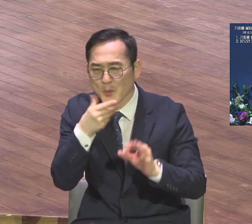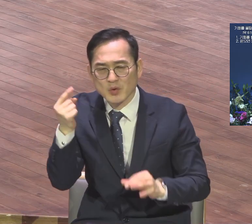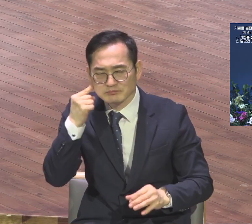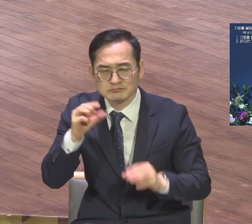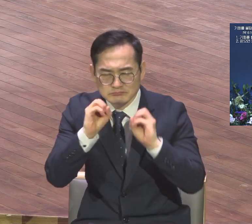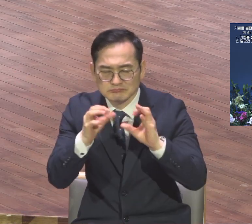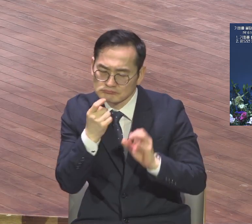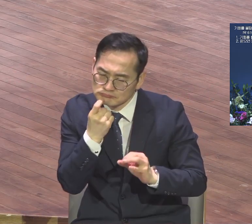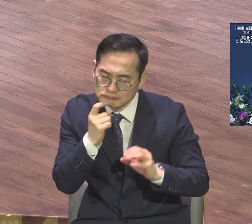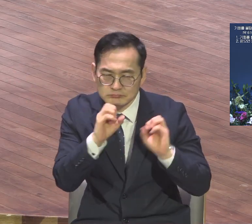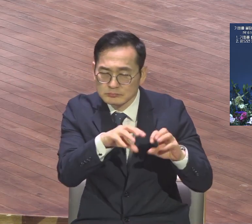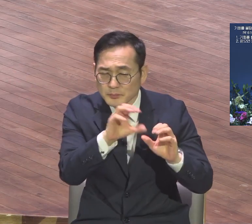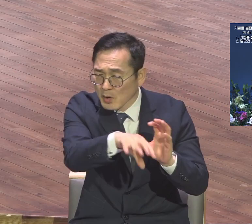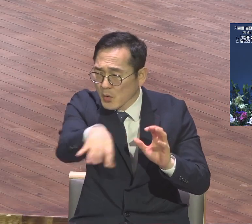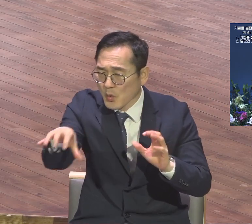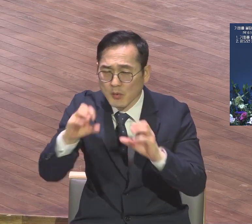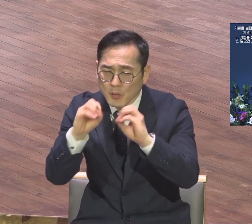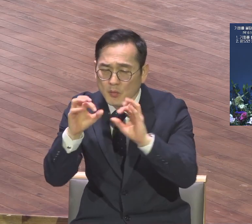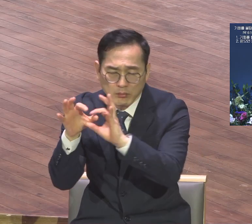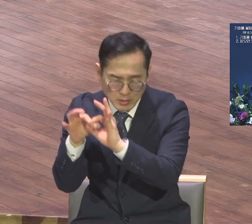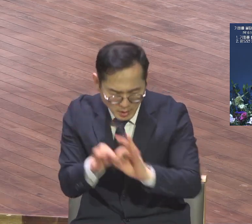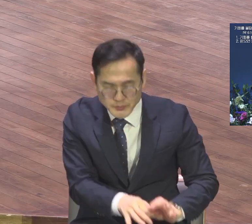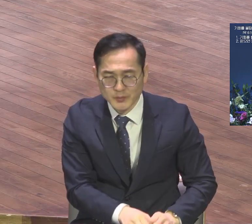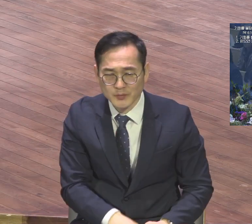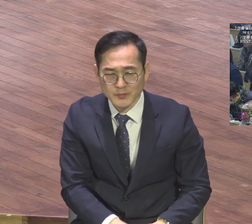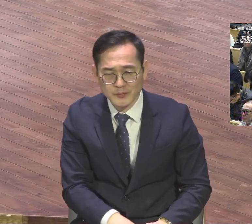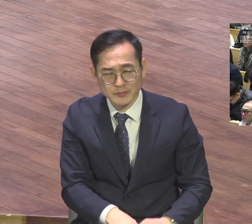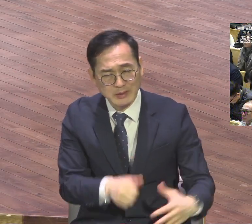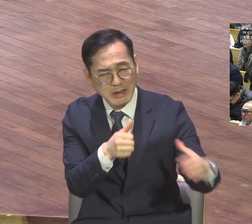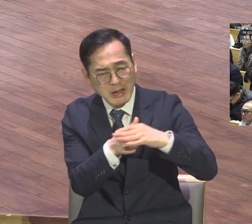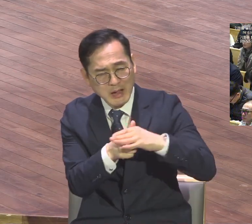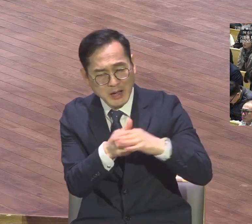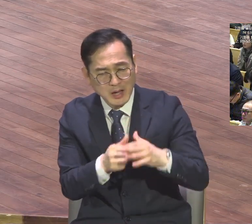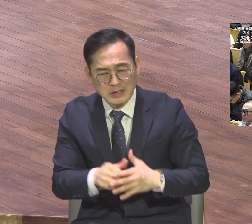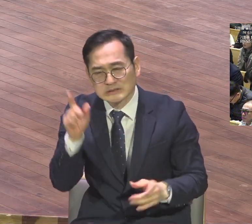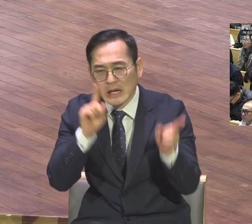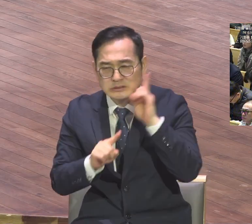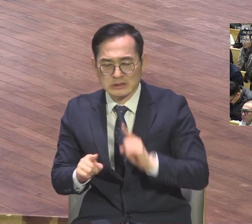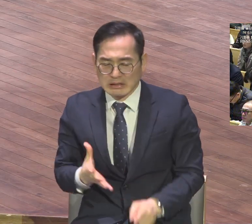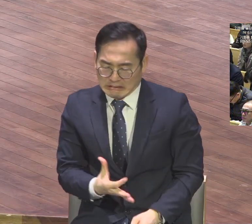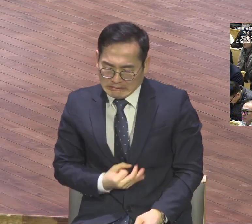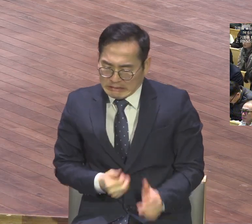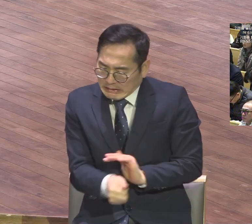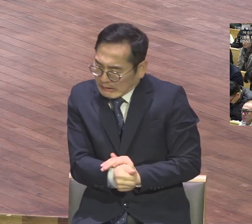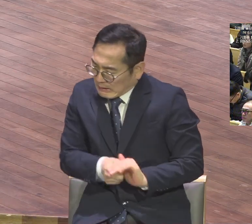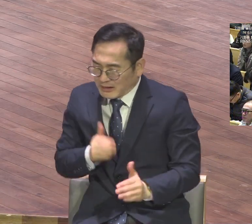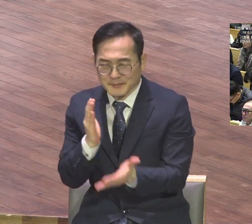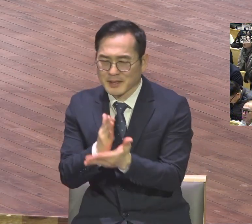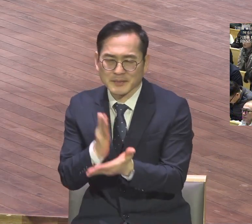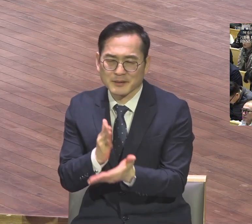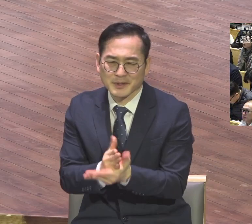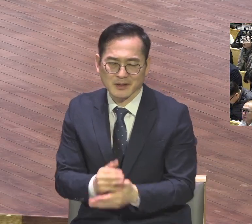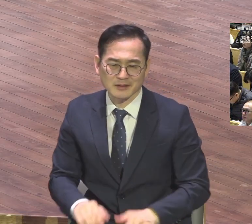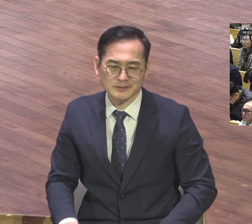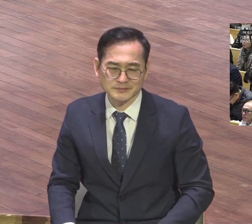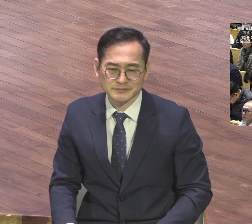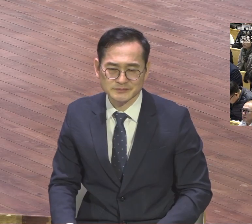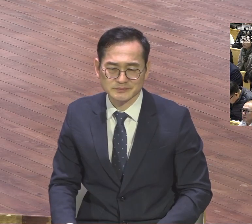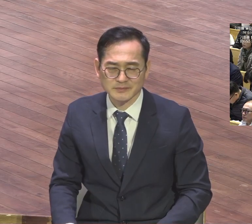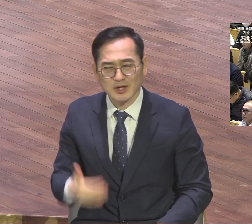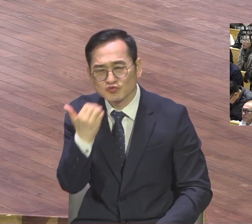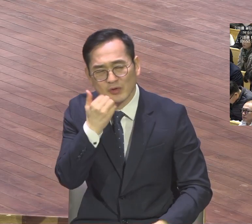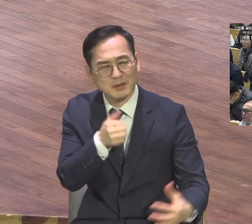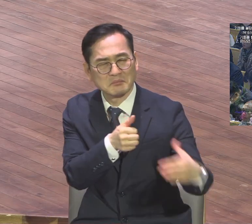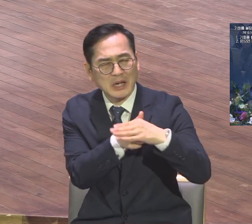다니시며 가르치시더라. 우리 신앙생활을 이렇게 하시기 바랍니다. 뭐 상대가 무슨 뭐 어떻게 내는데 이렇게 오해를